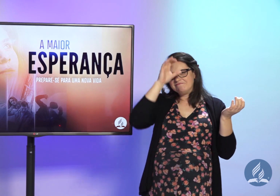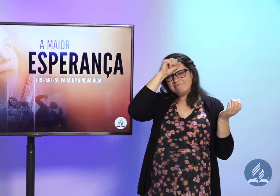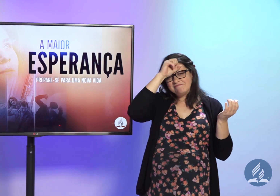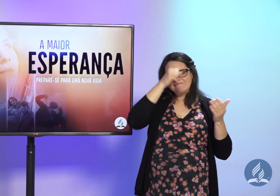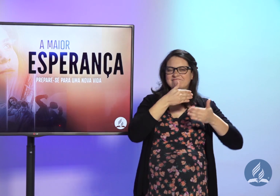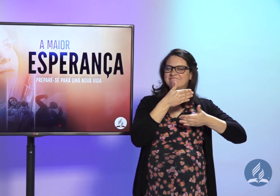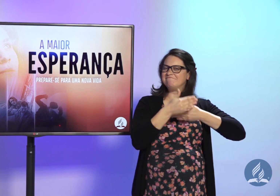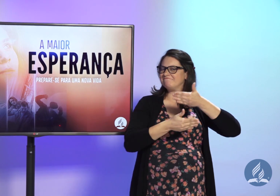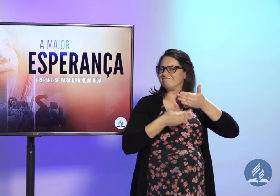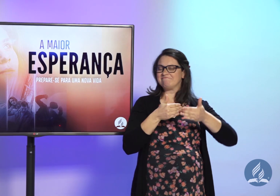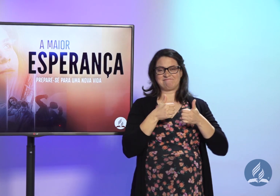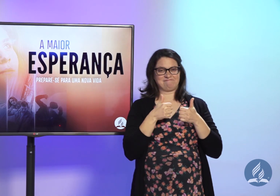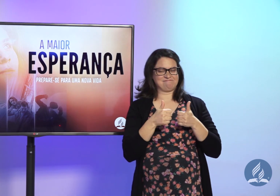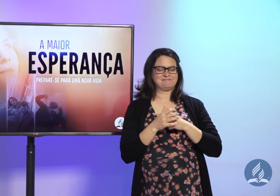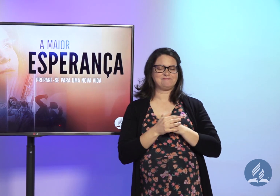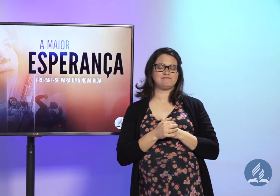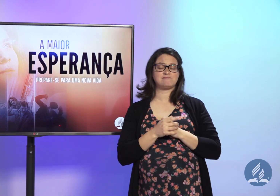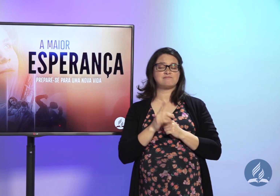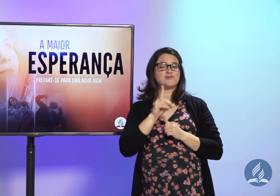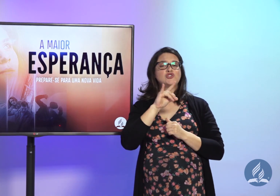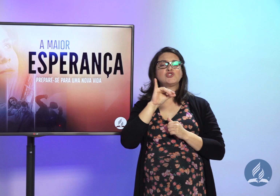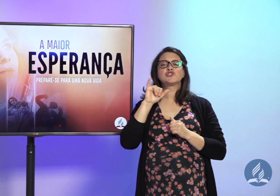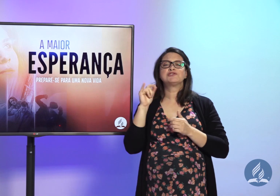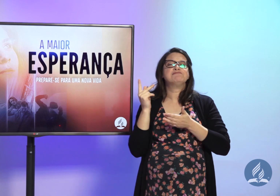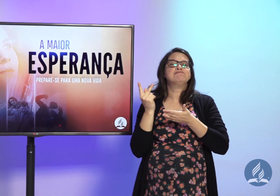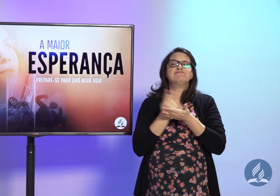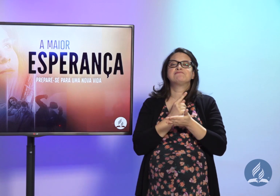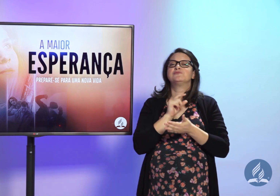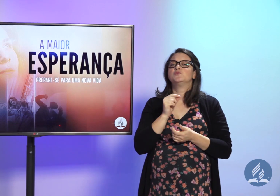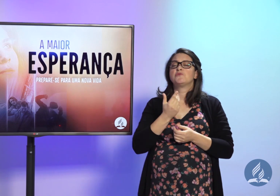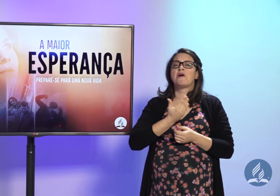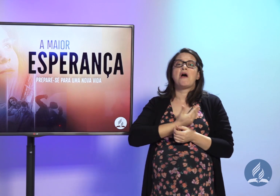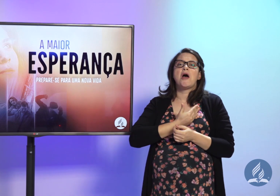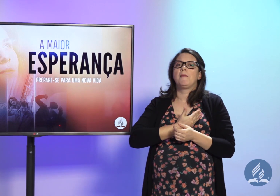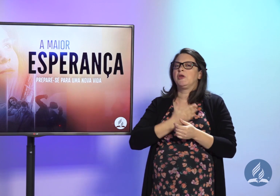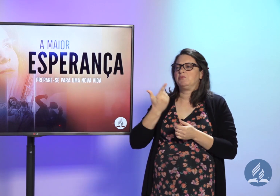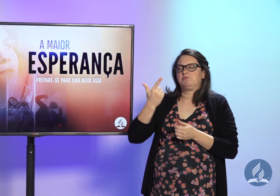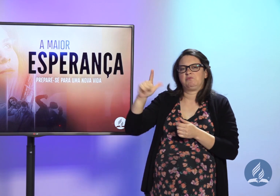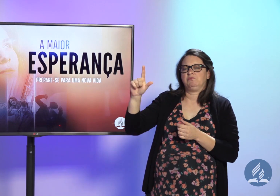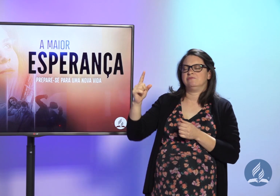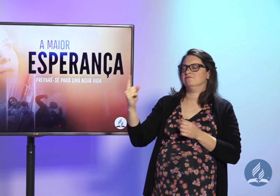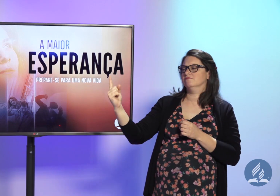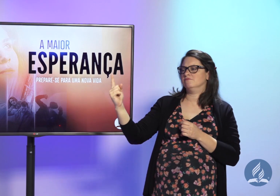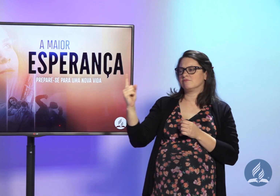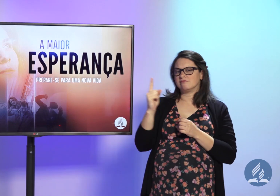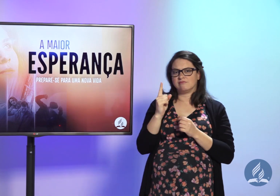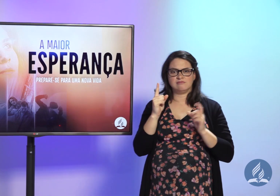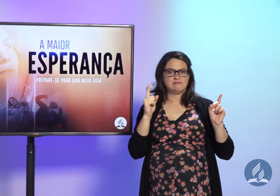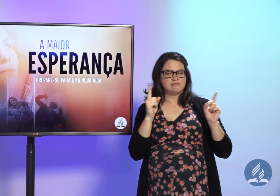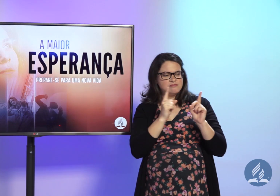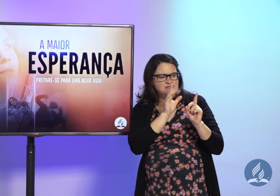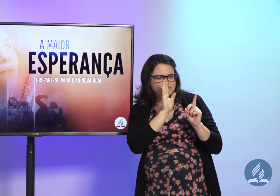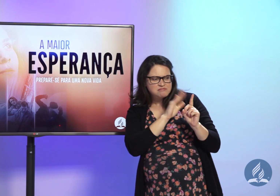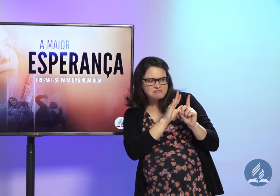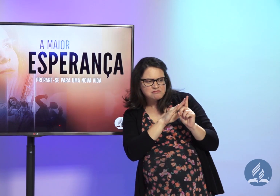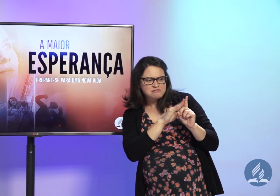aonde ele percebeu que poderia participar. Então ele começou a participar desse grupo para poder aprender a tocar violão. E aconteceu um outro